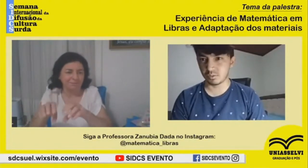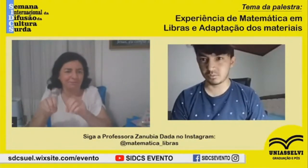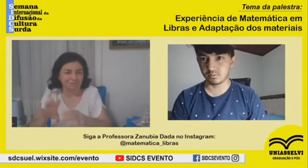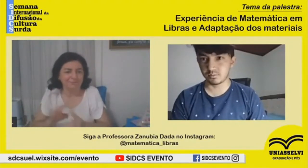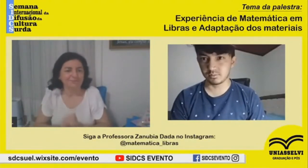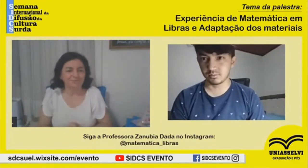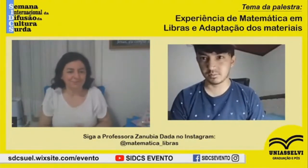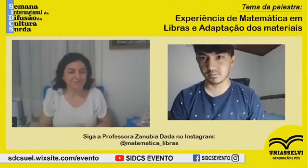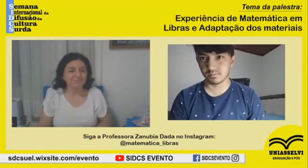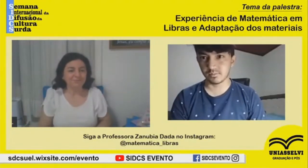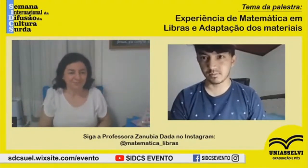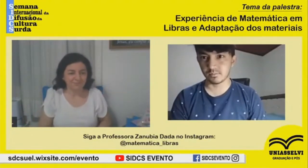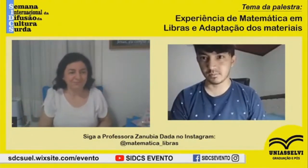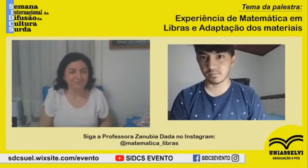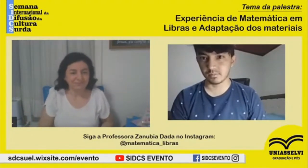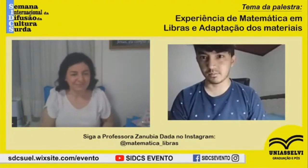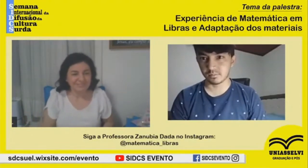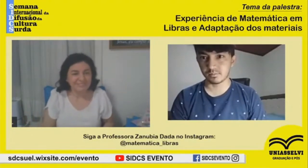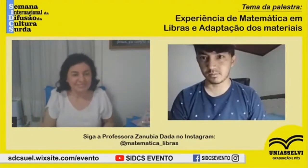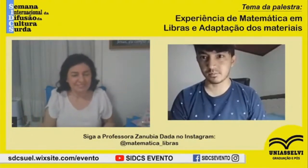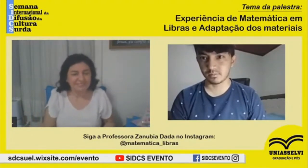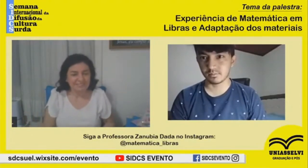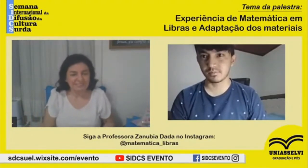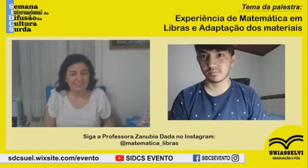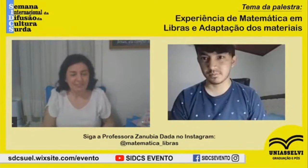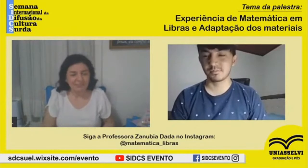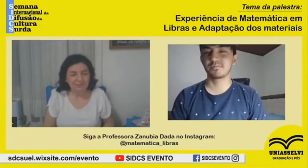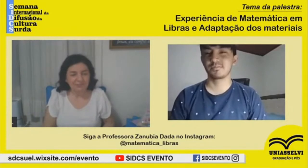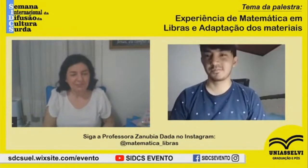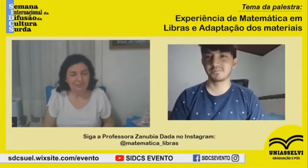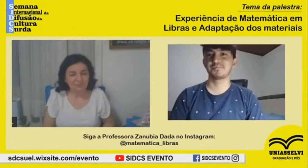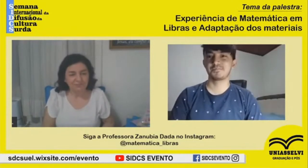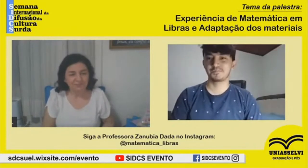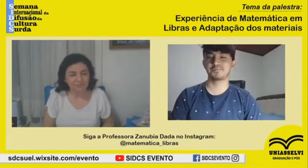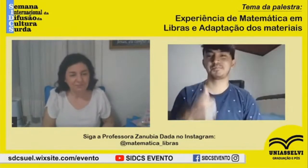Acho que em 2016 que eu comecei a ensinar ali ainda.